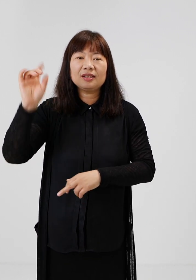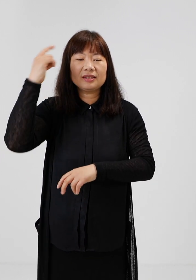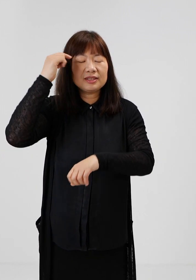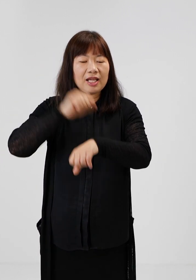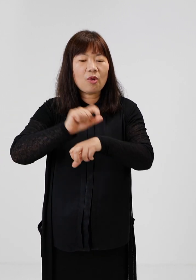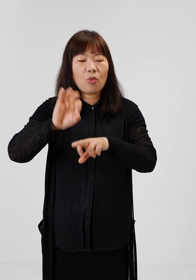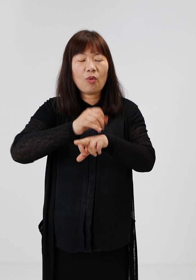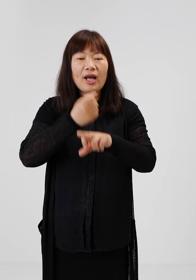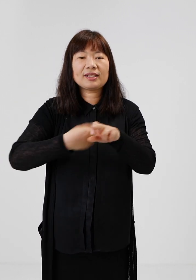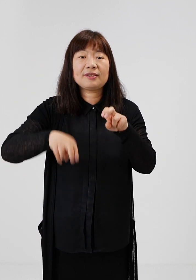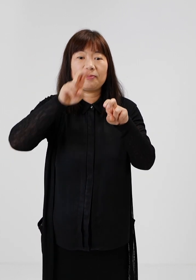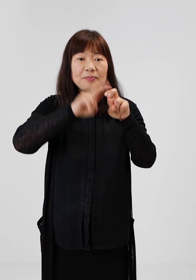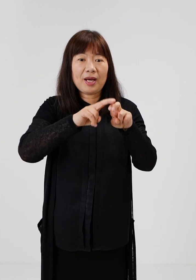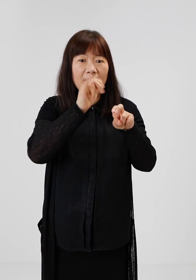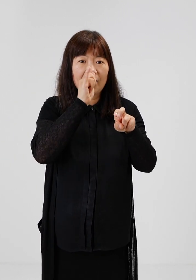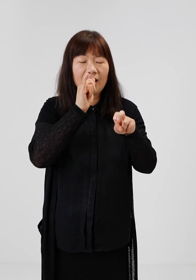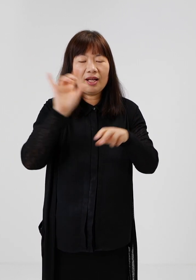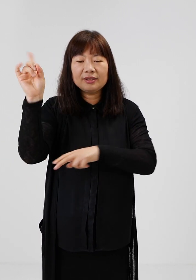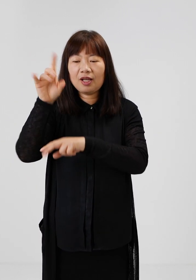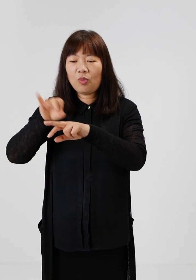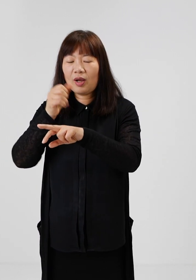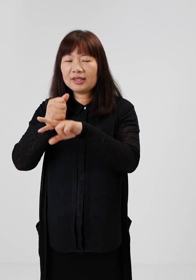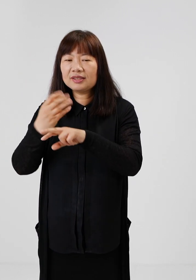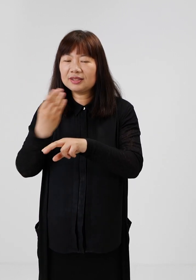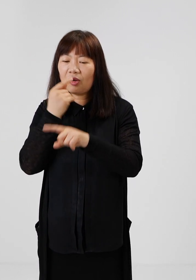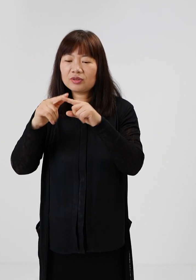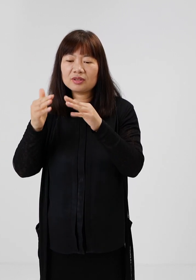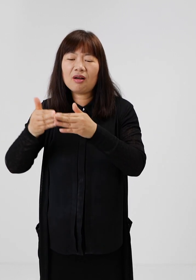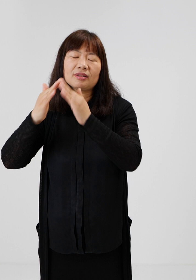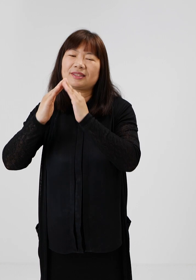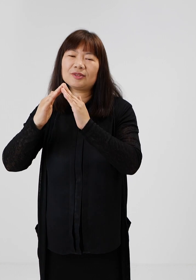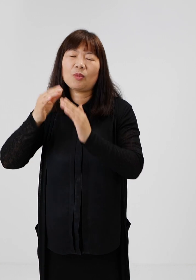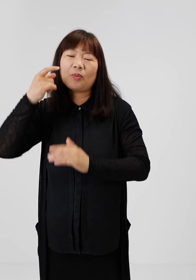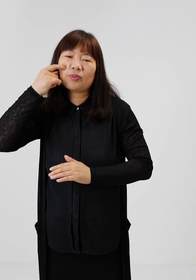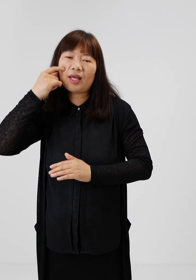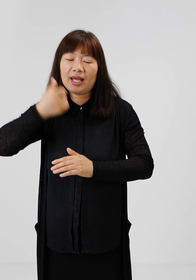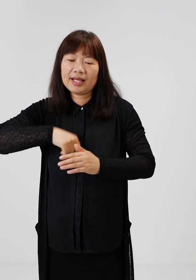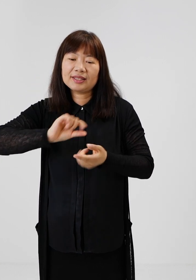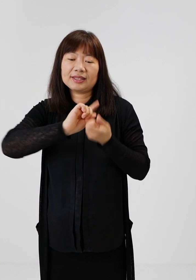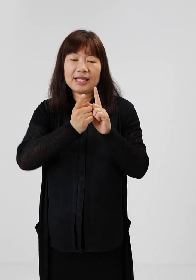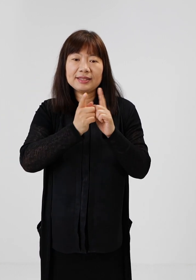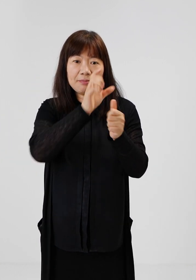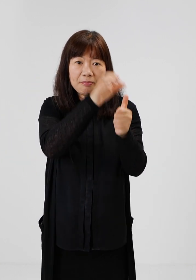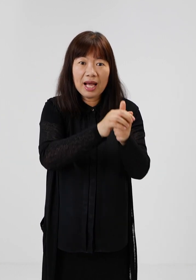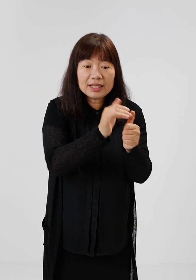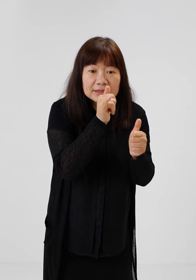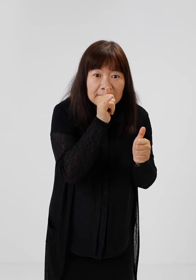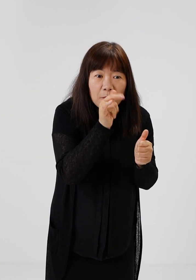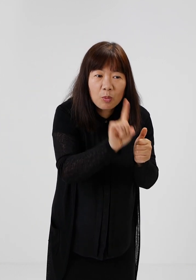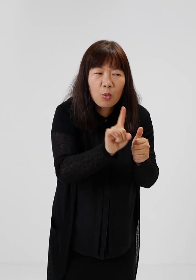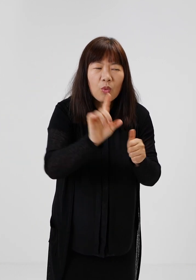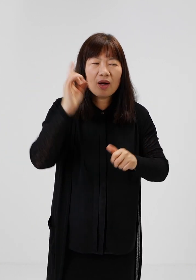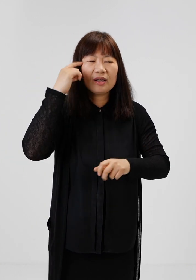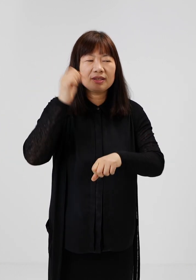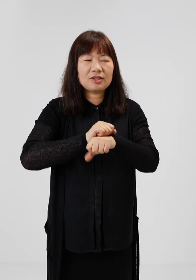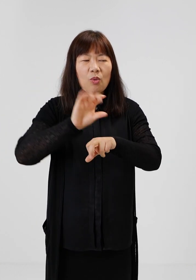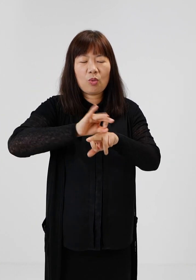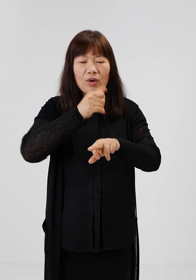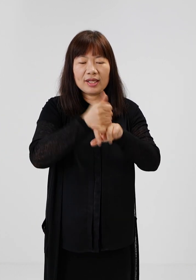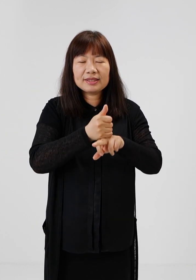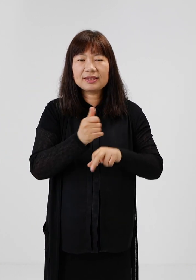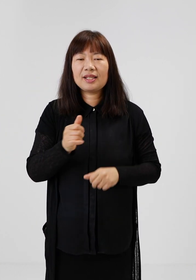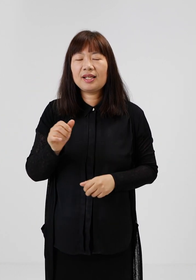못했죠? 아들 솔로몬이 자, 다 같이 시작. 솔로몬이